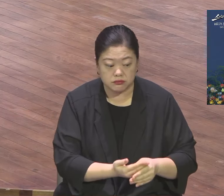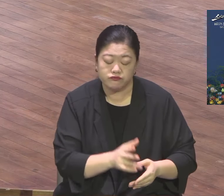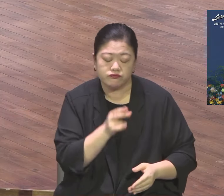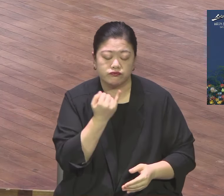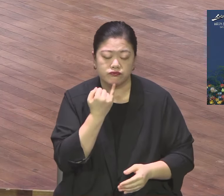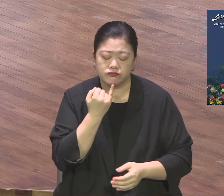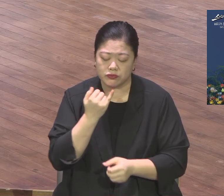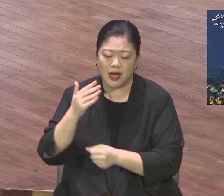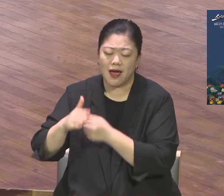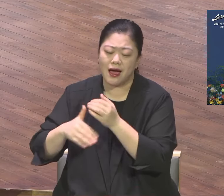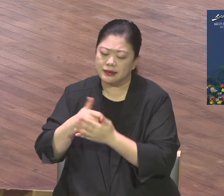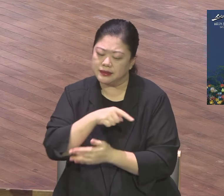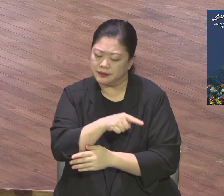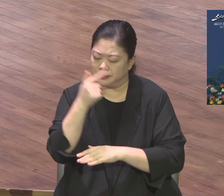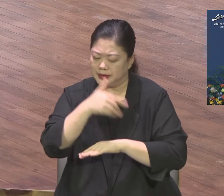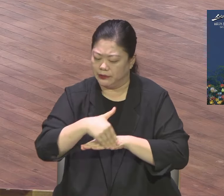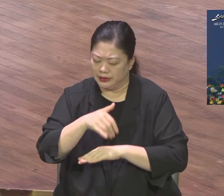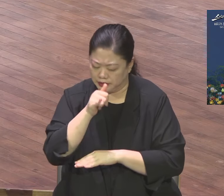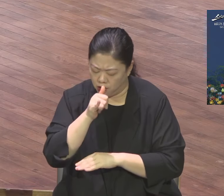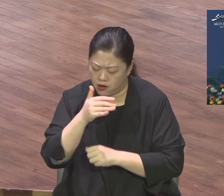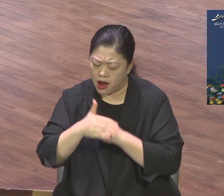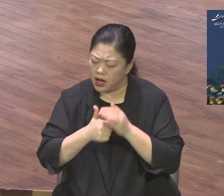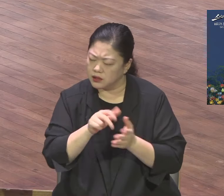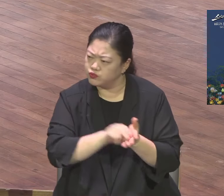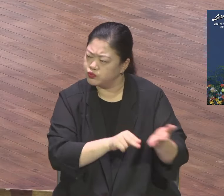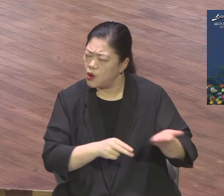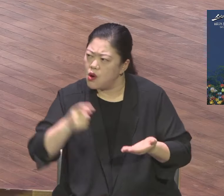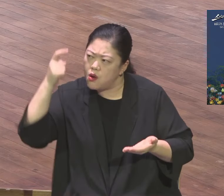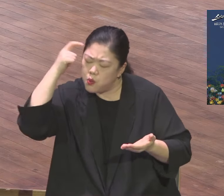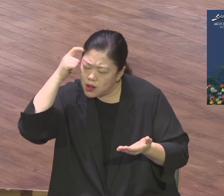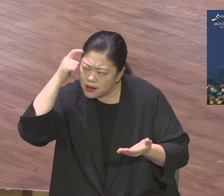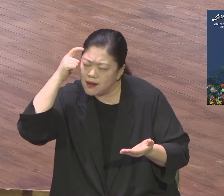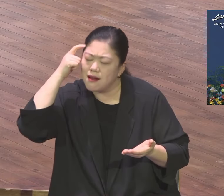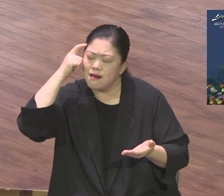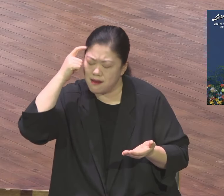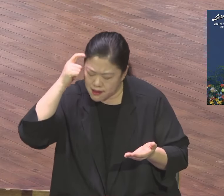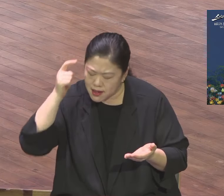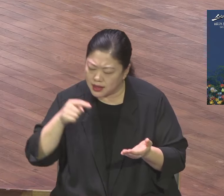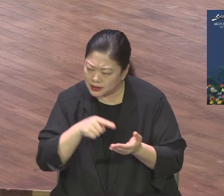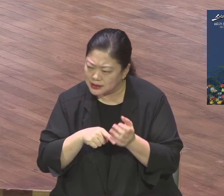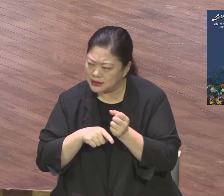세상에 어떤 인본주의를 서지 않고, 인본주의 서지 않고,